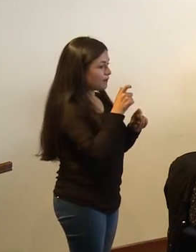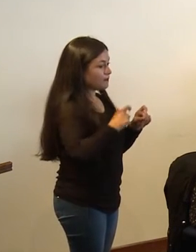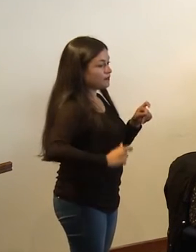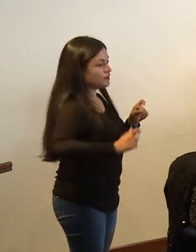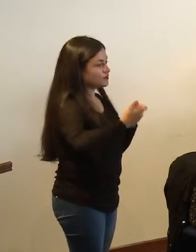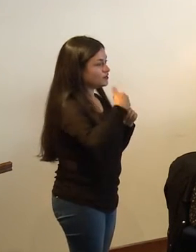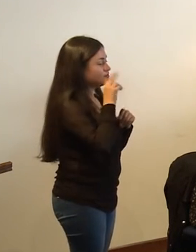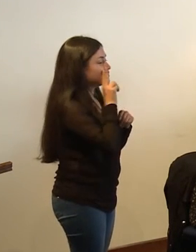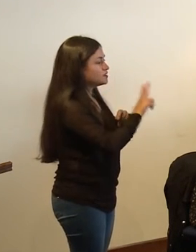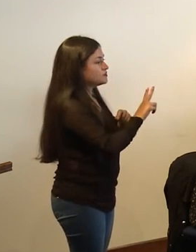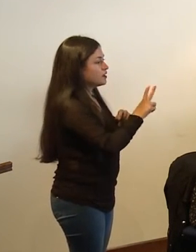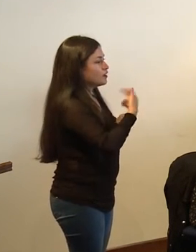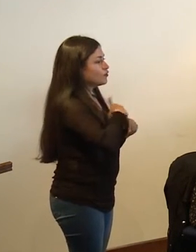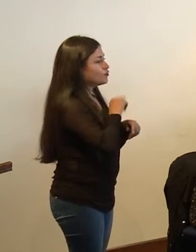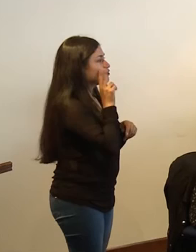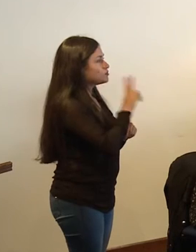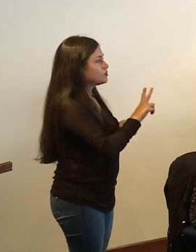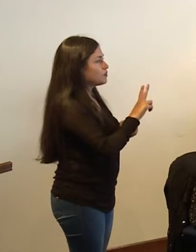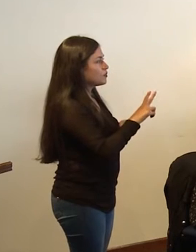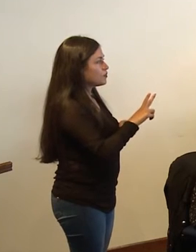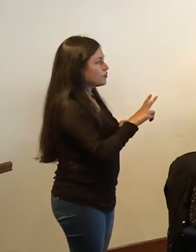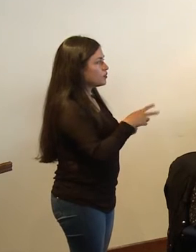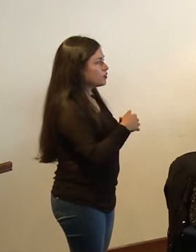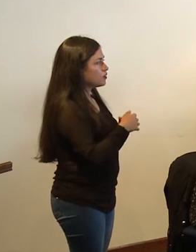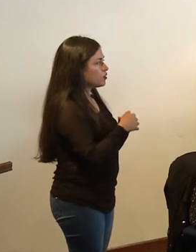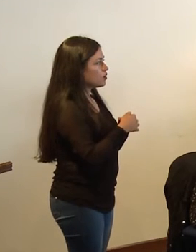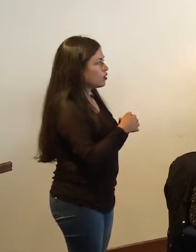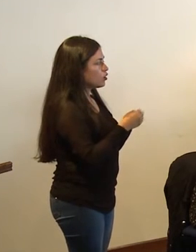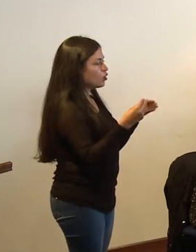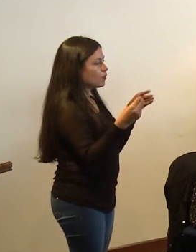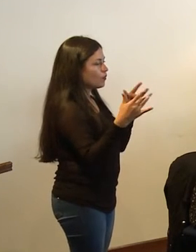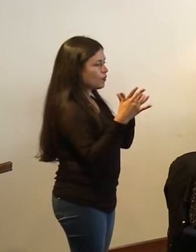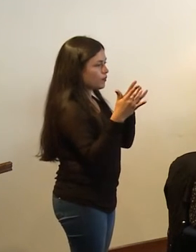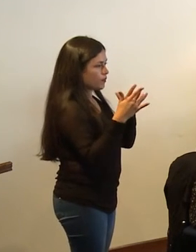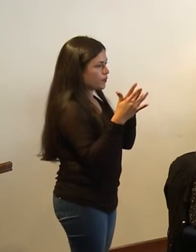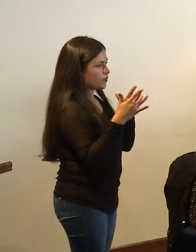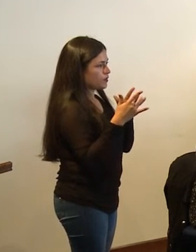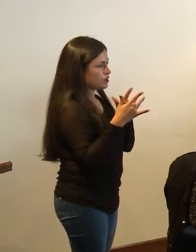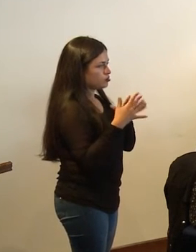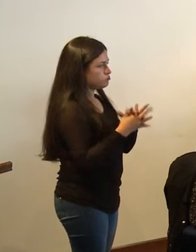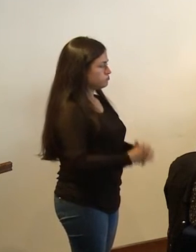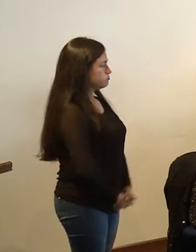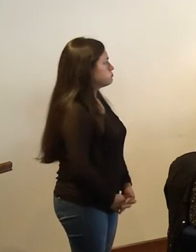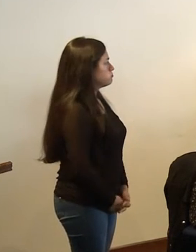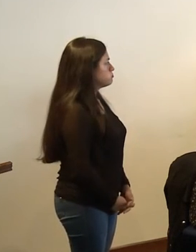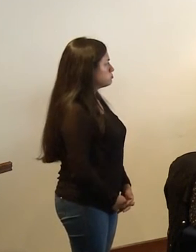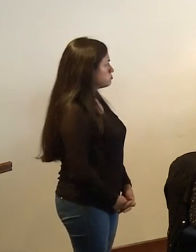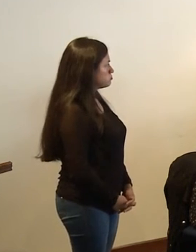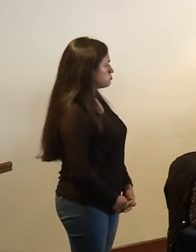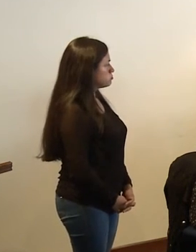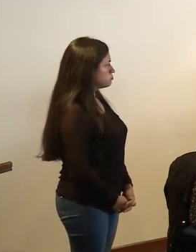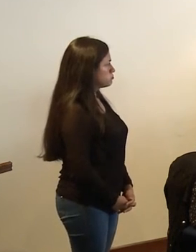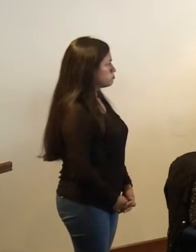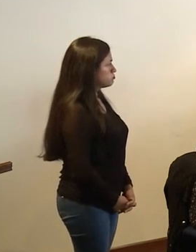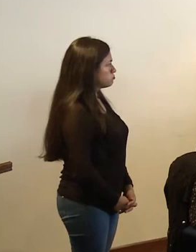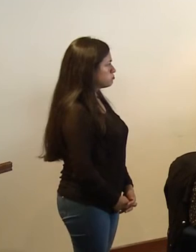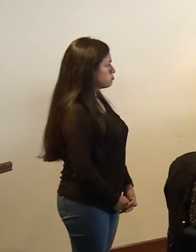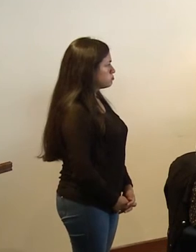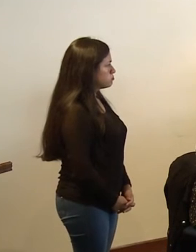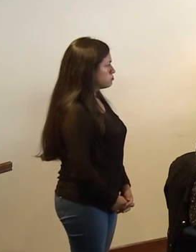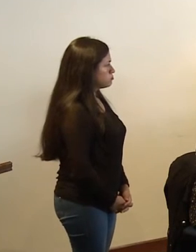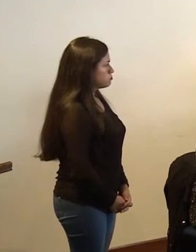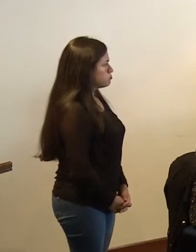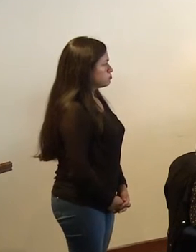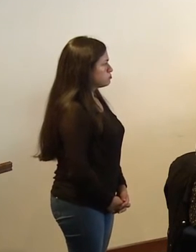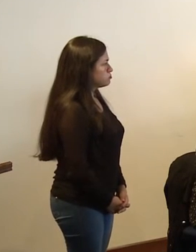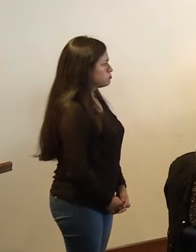tradiciones críticas nos alarma es que está coincidiendo, por ejemplo, esperamos que no perversamente, este proceso